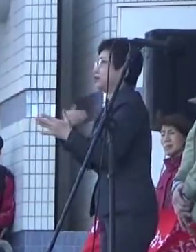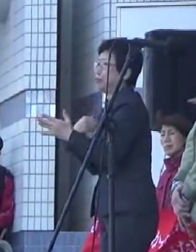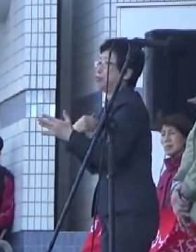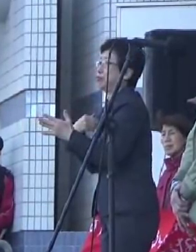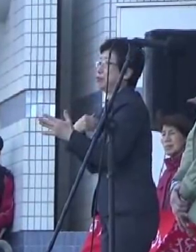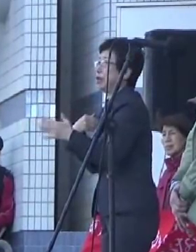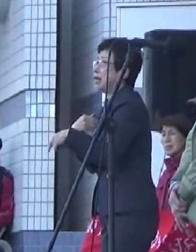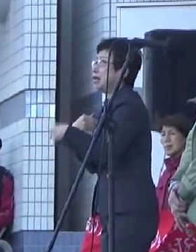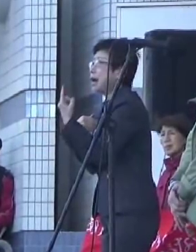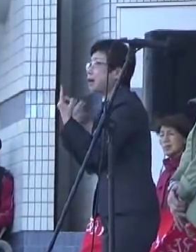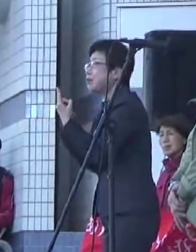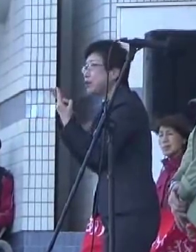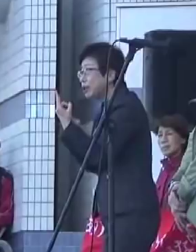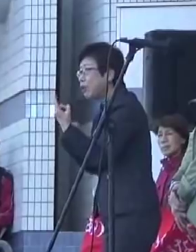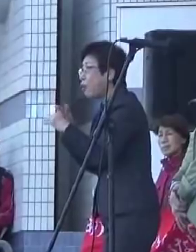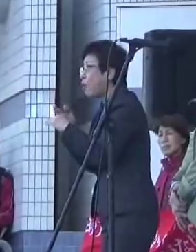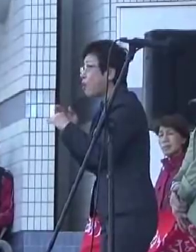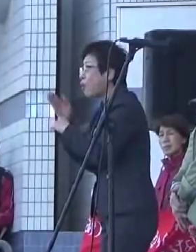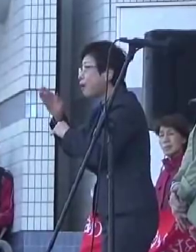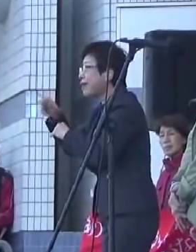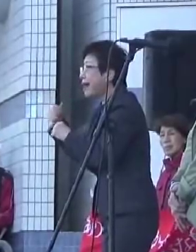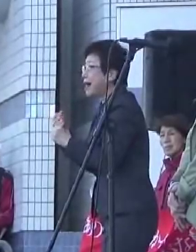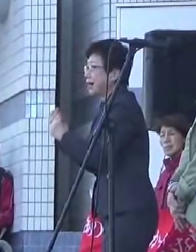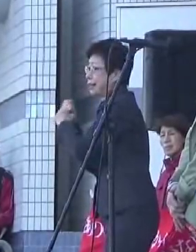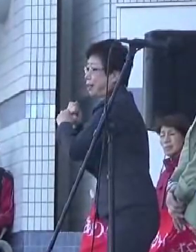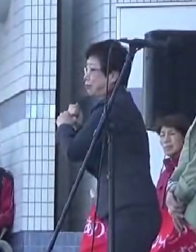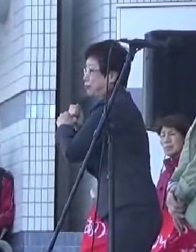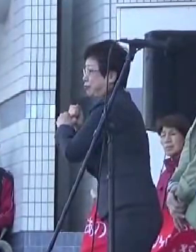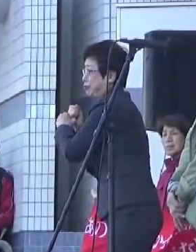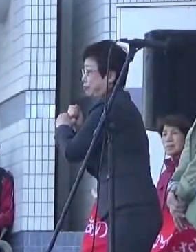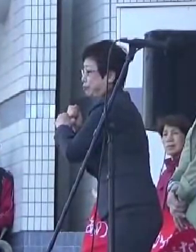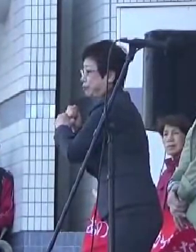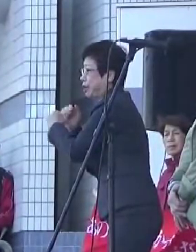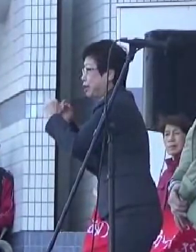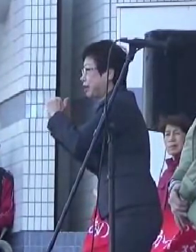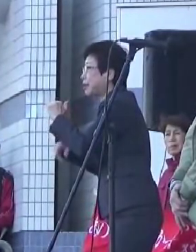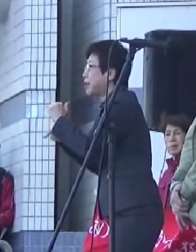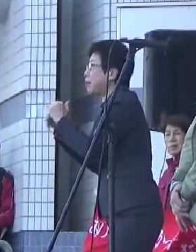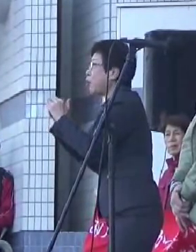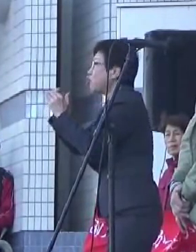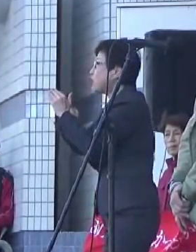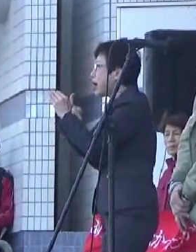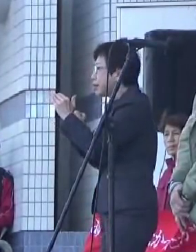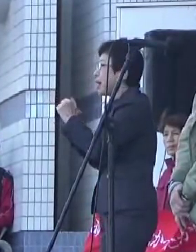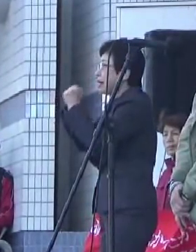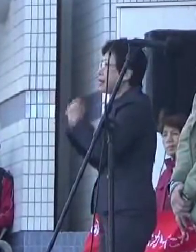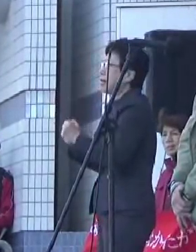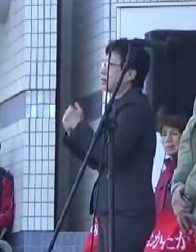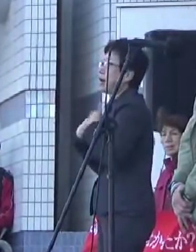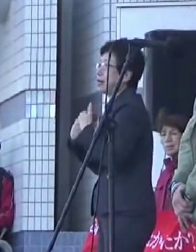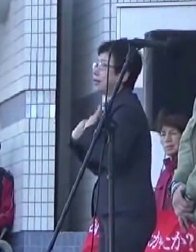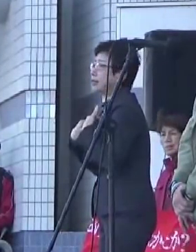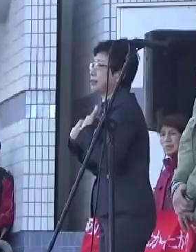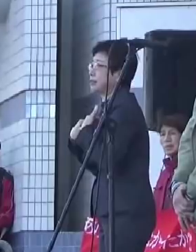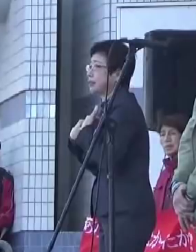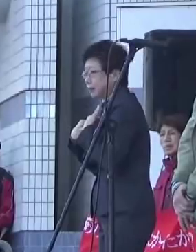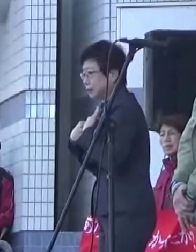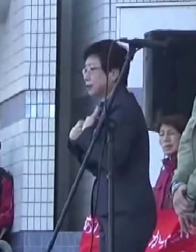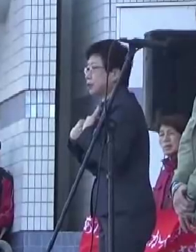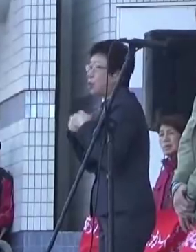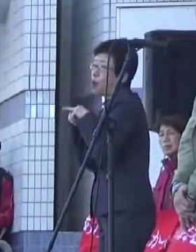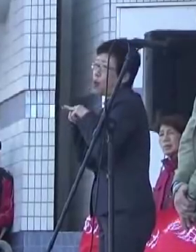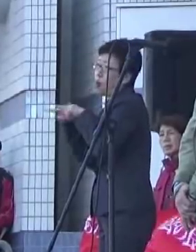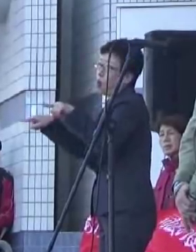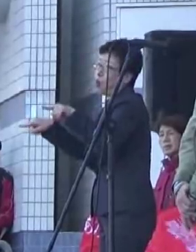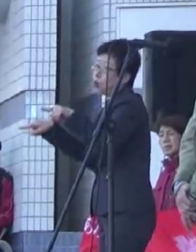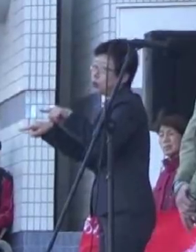100ミリシーベルトを超えたら避難する、超えなかったら屋内でいなさいという方針を出し